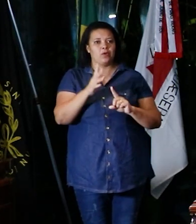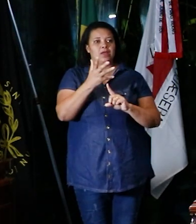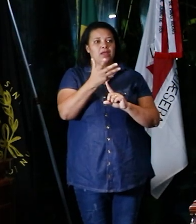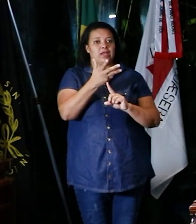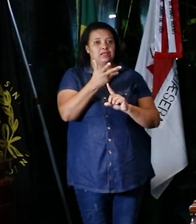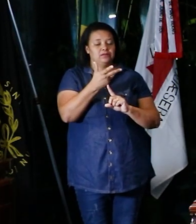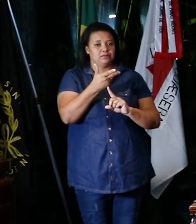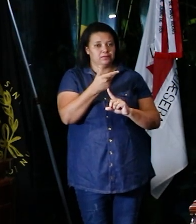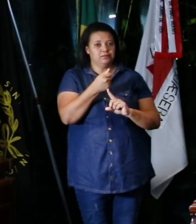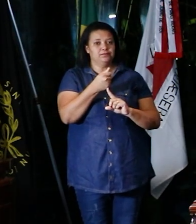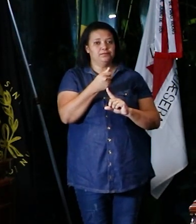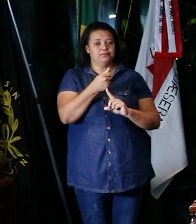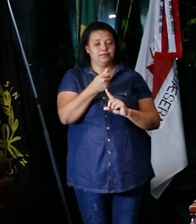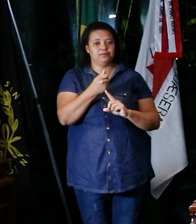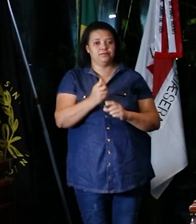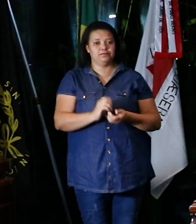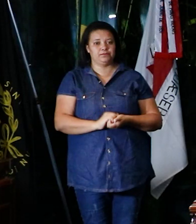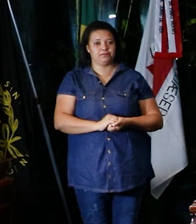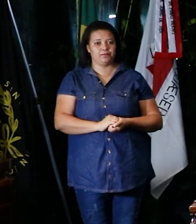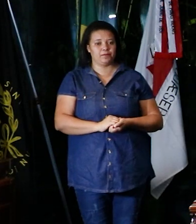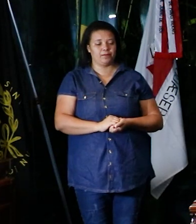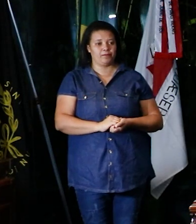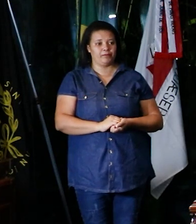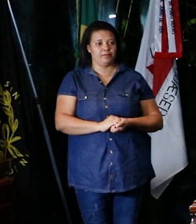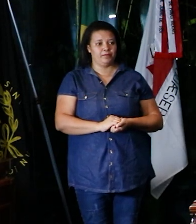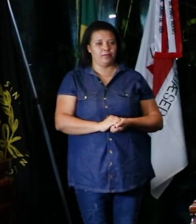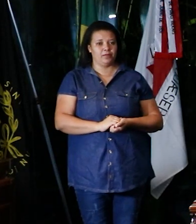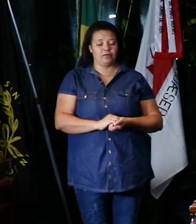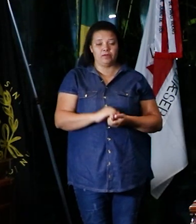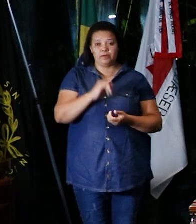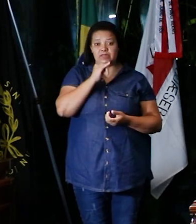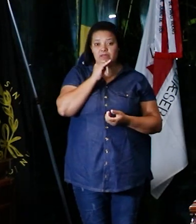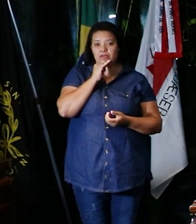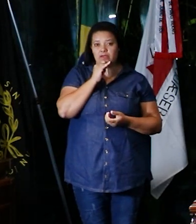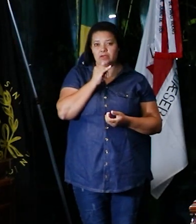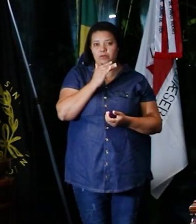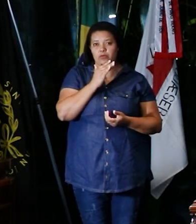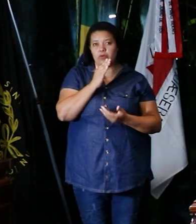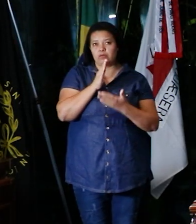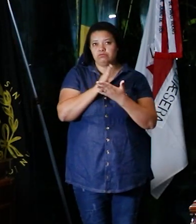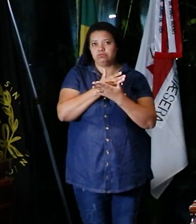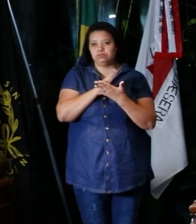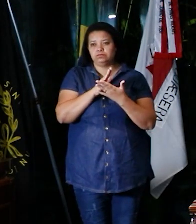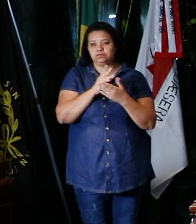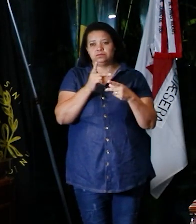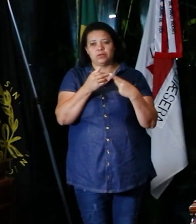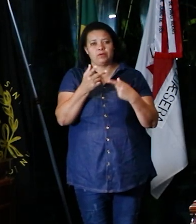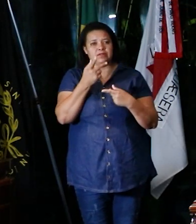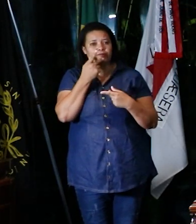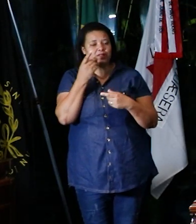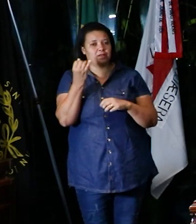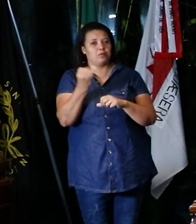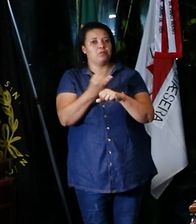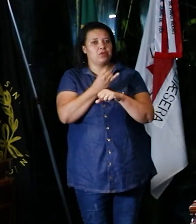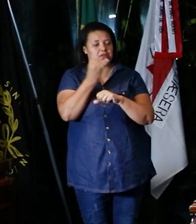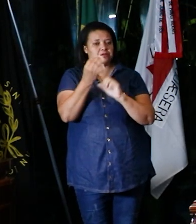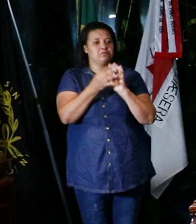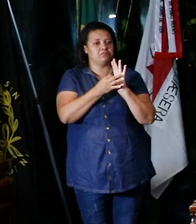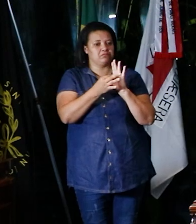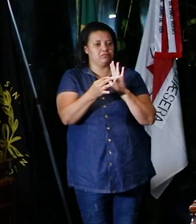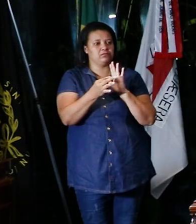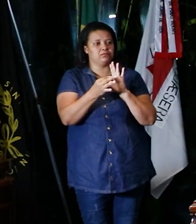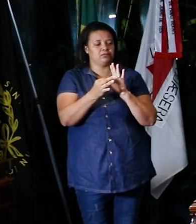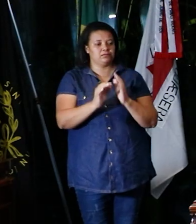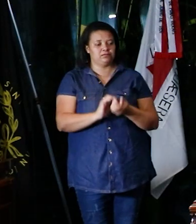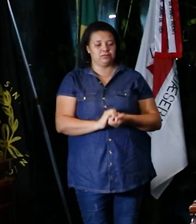Artistas sobre os quais ele tinha alguma coisa importante para falar no seu ponto